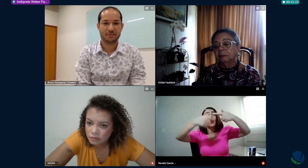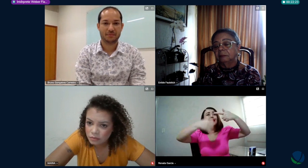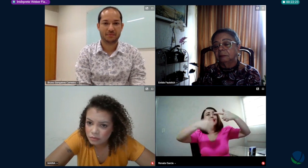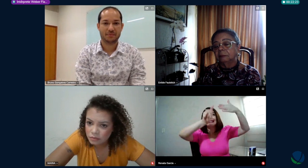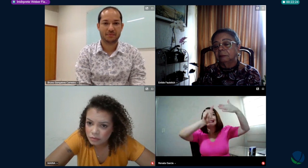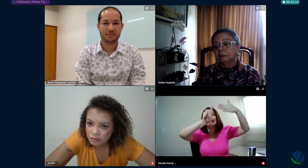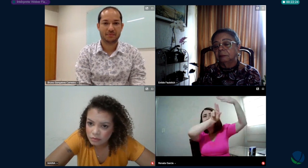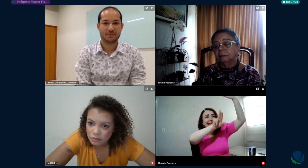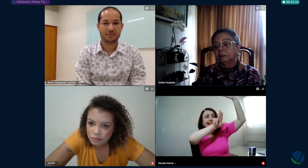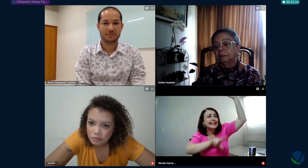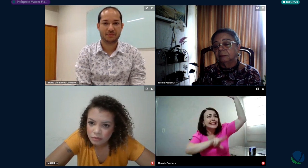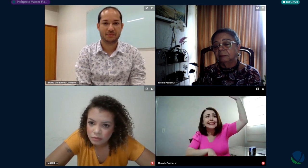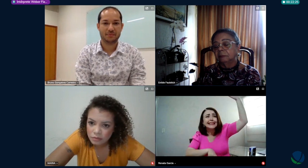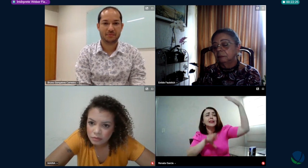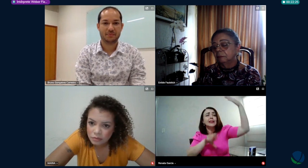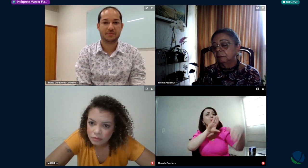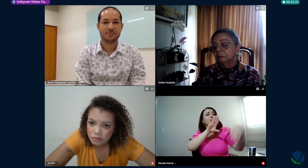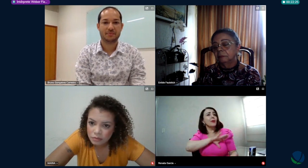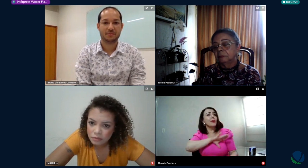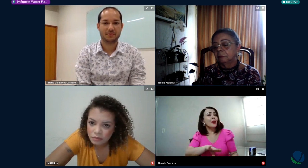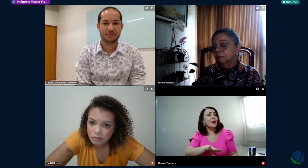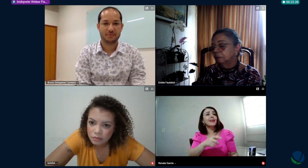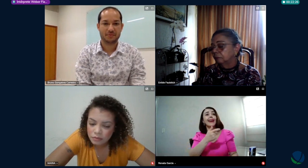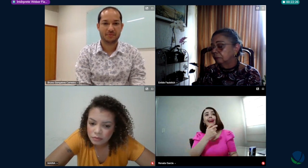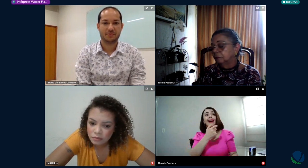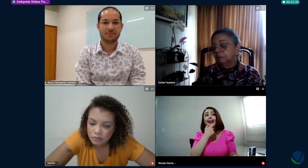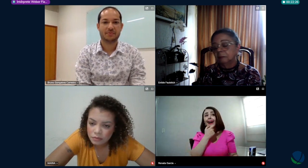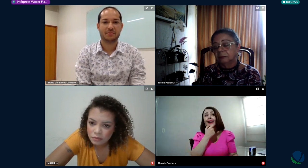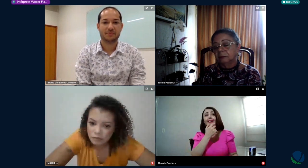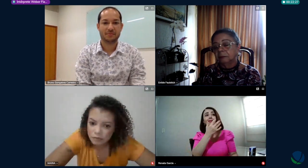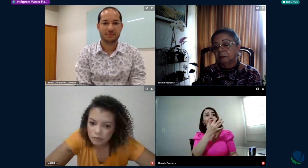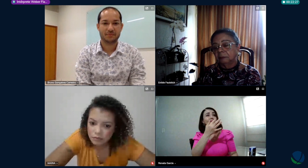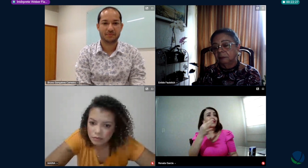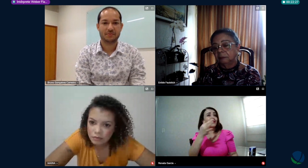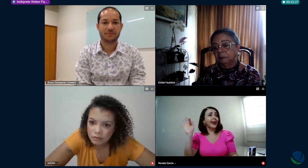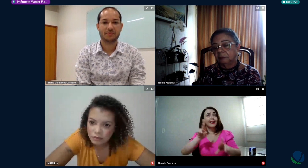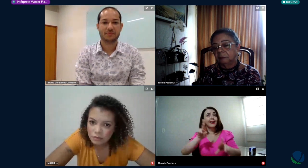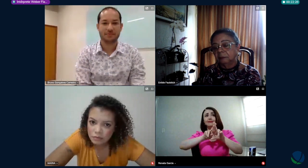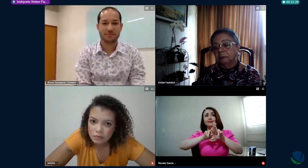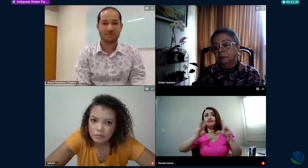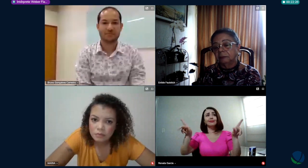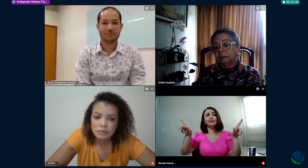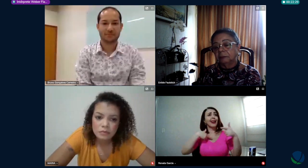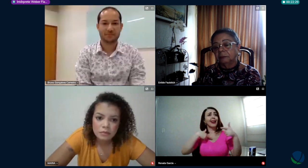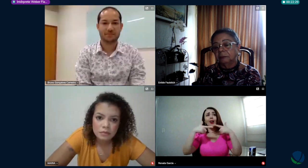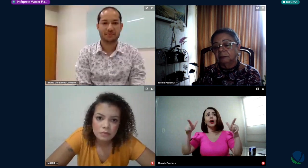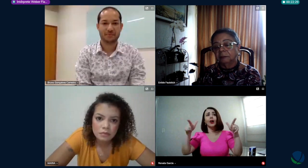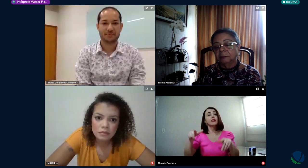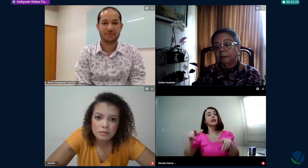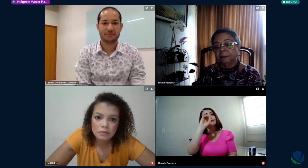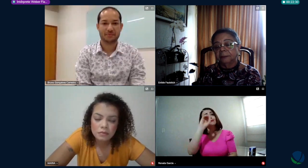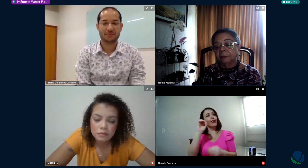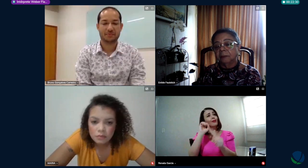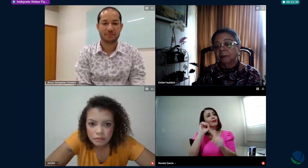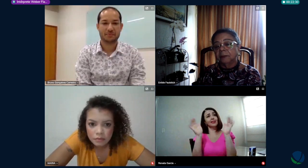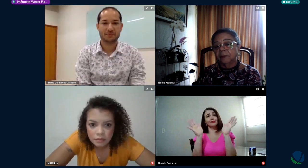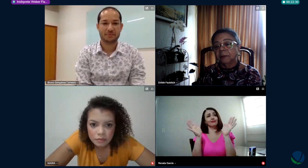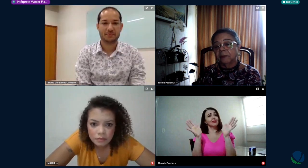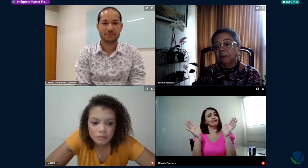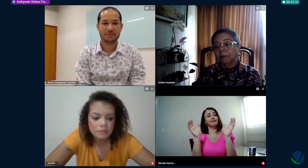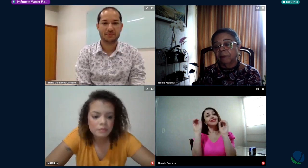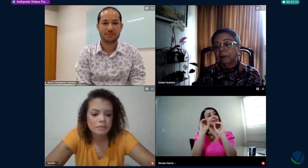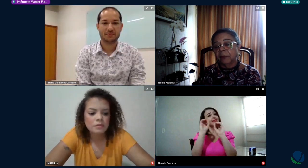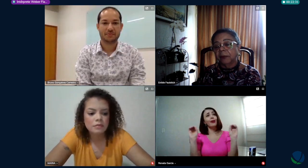ciências. E aí existe uma quantidade grande de sinais em relação à área das